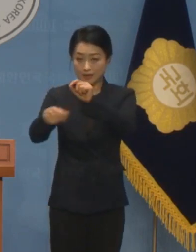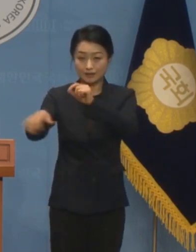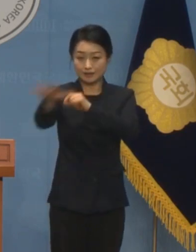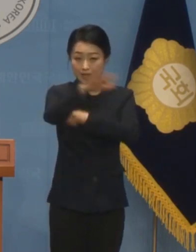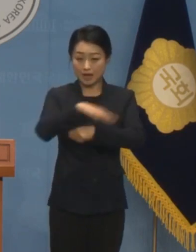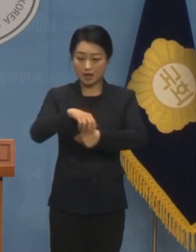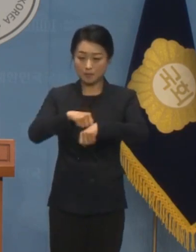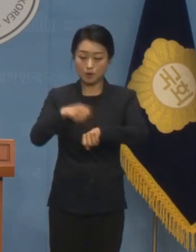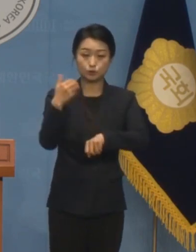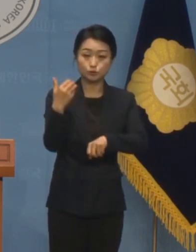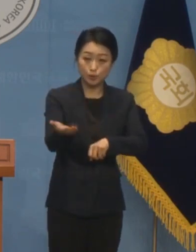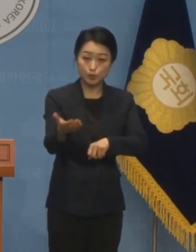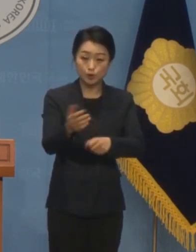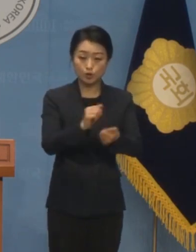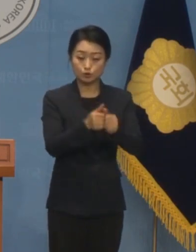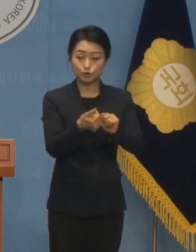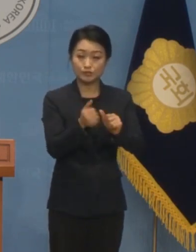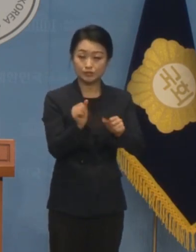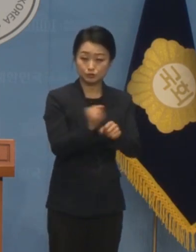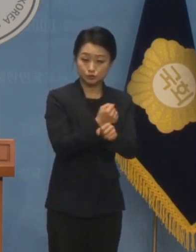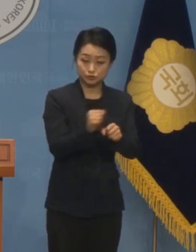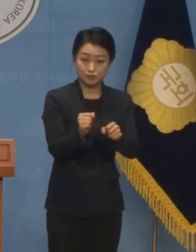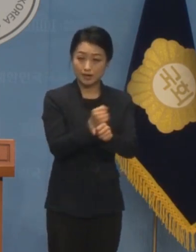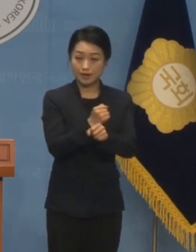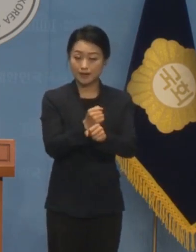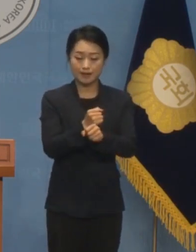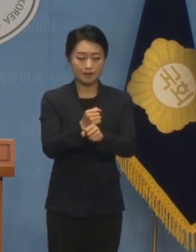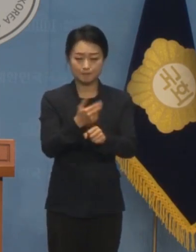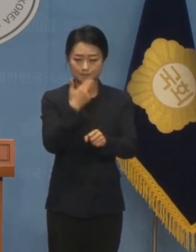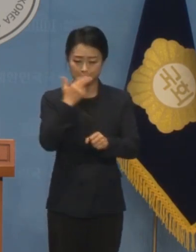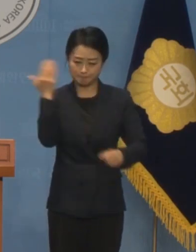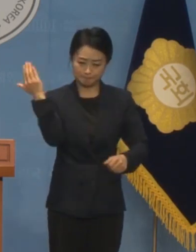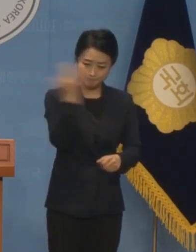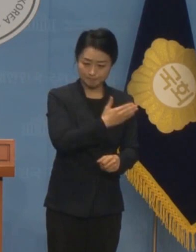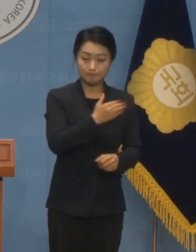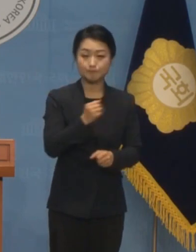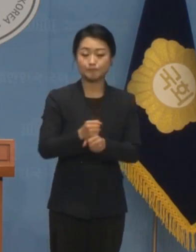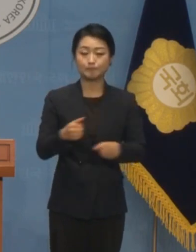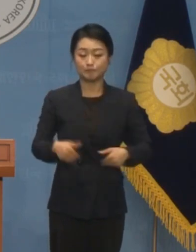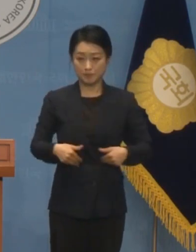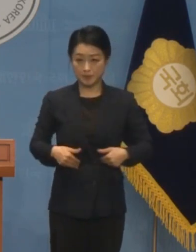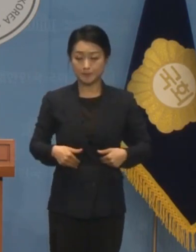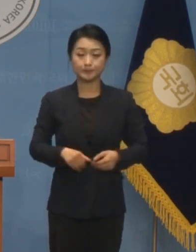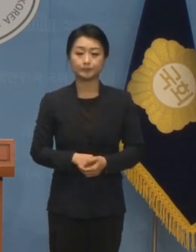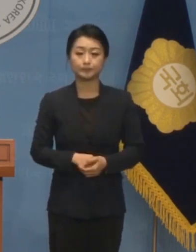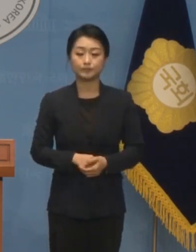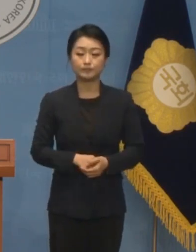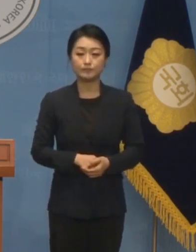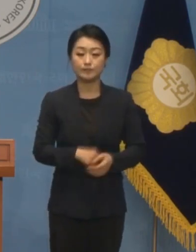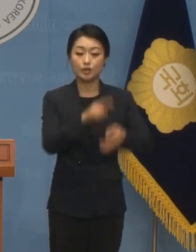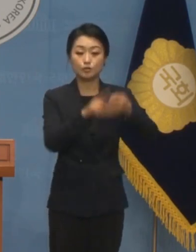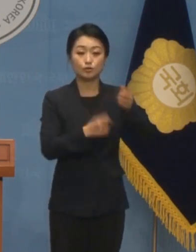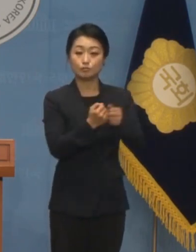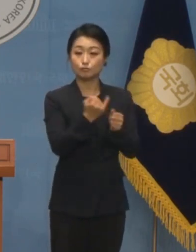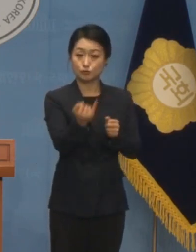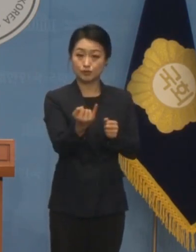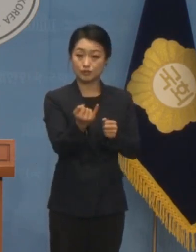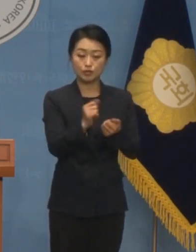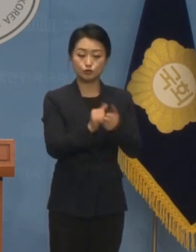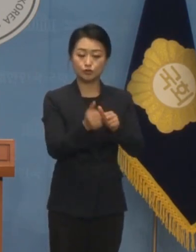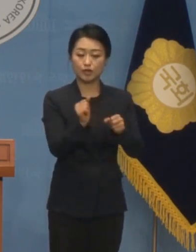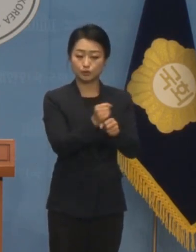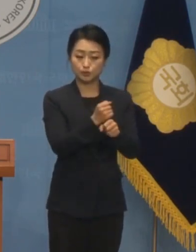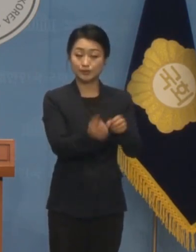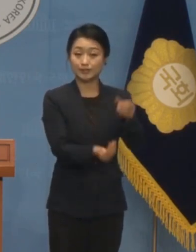엄벌해 금융시장 신뢰를 회복하는 계기로 삼아야 할 것입니다. 도이치 주가 조작